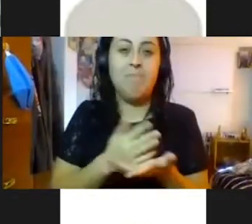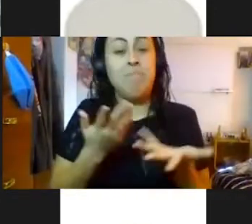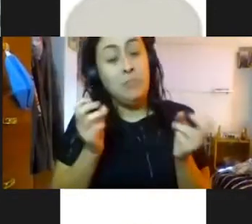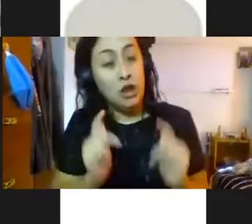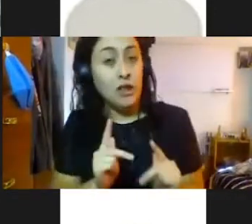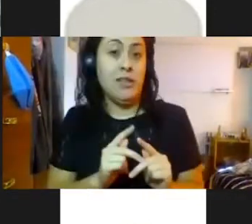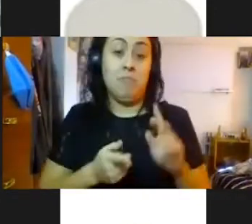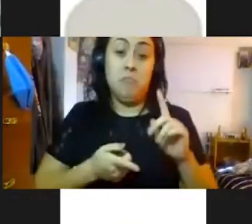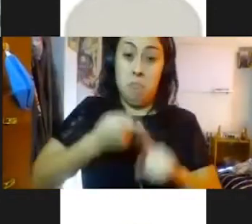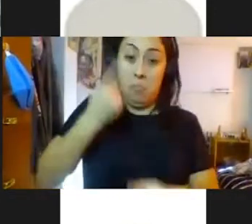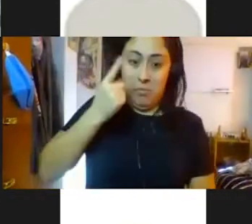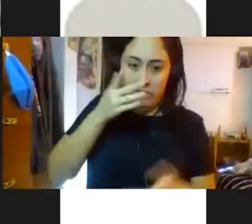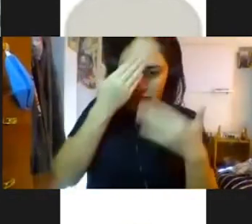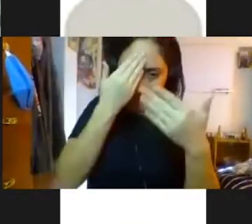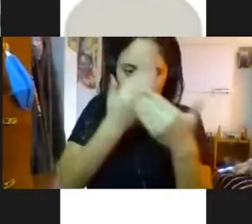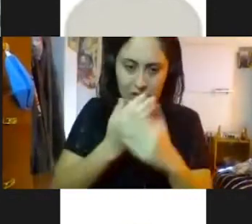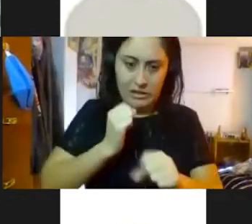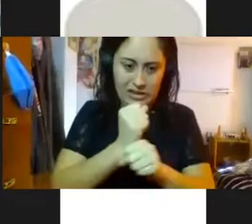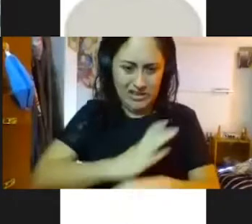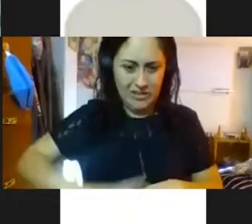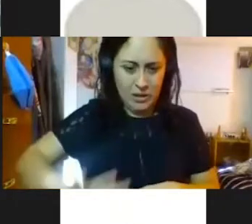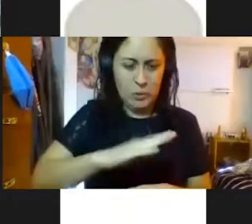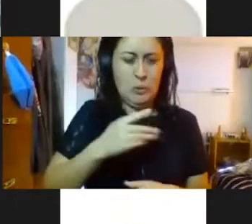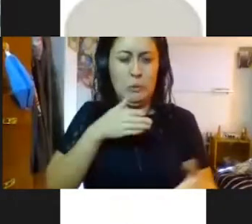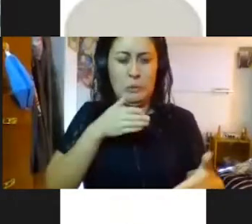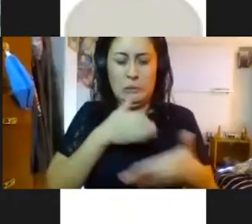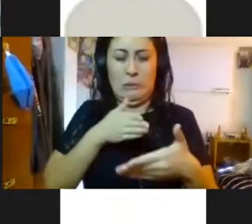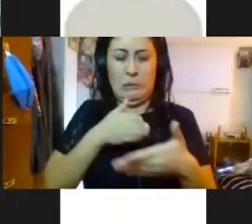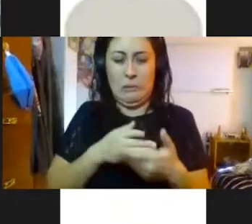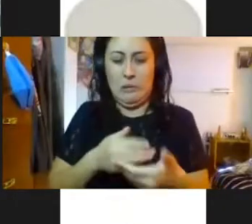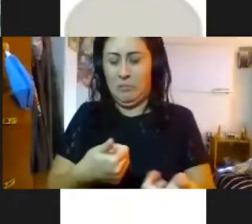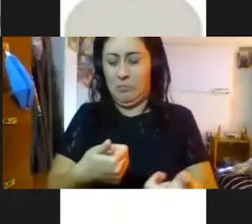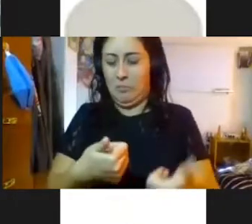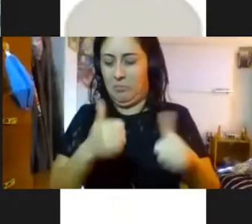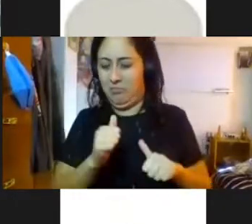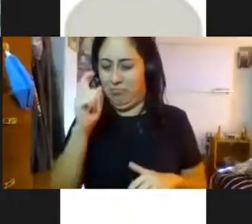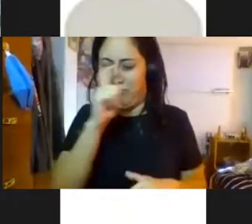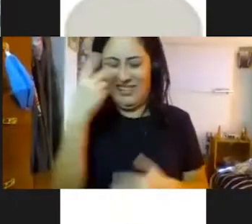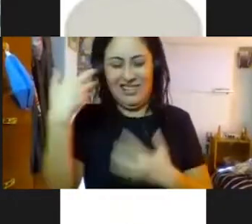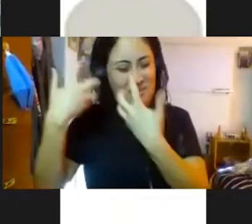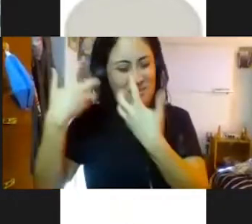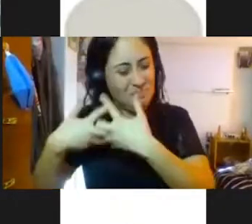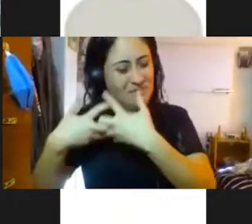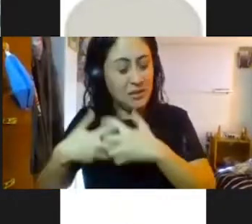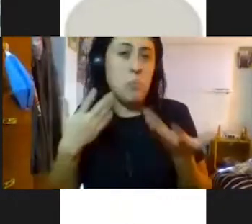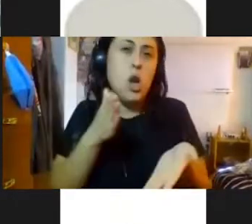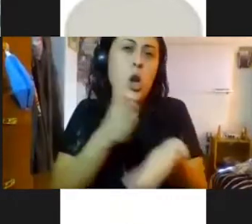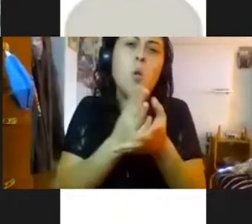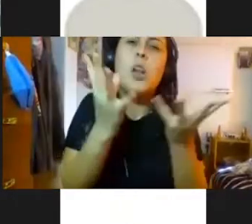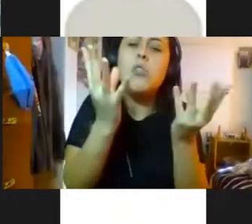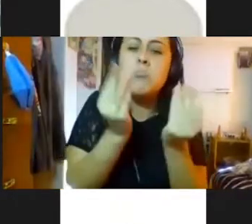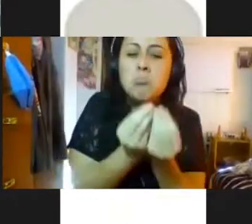primera vez a lo laboral, también te encuentras con muchos desafíos, pero al ser una escuela pequeña,